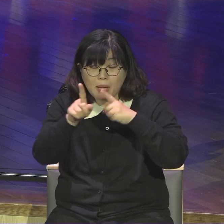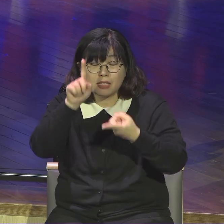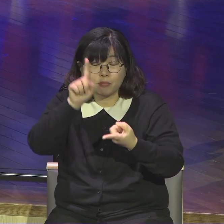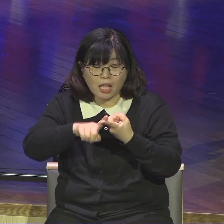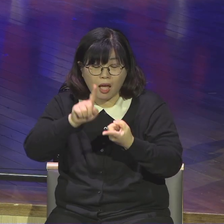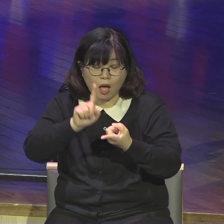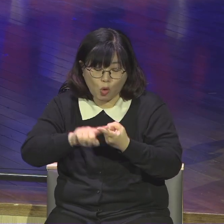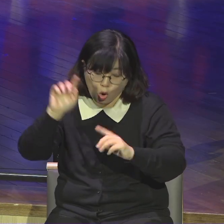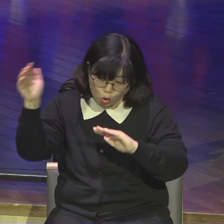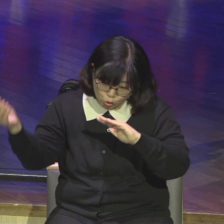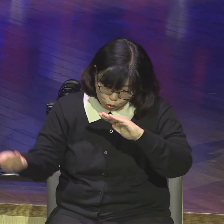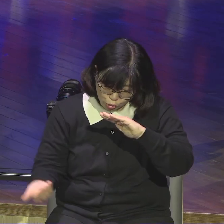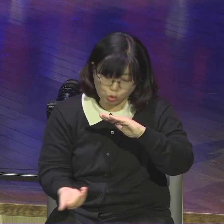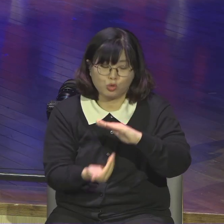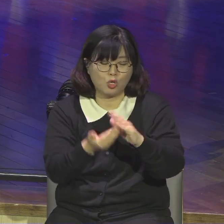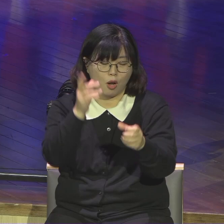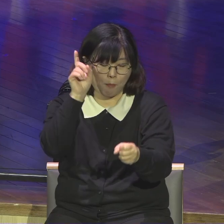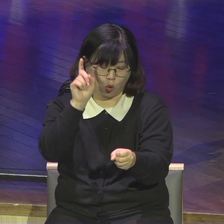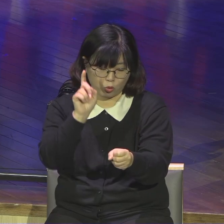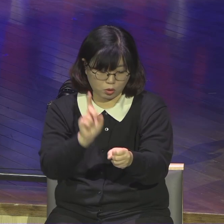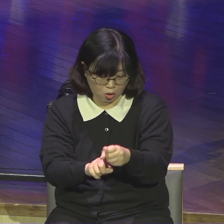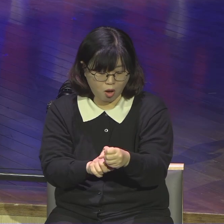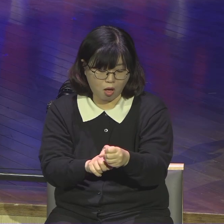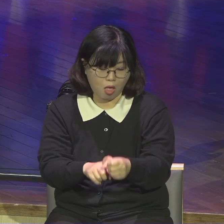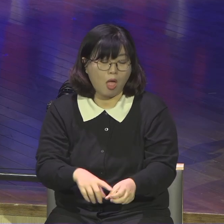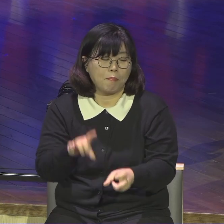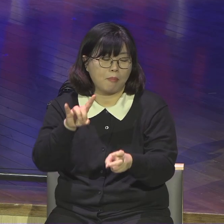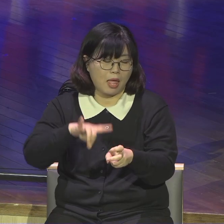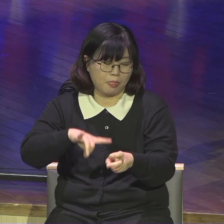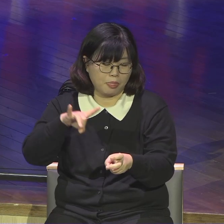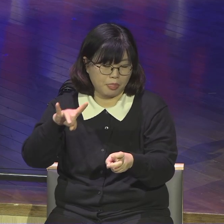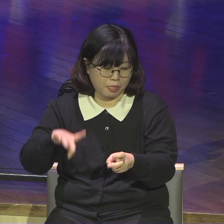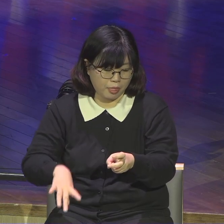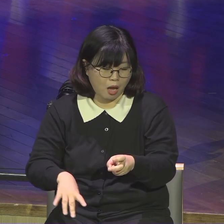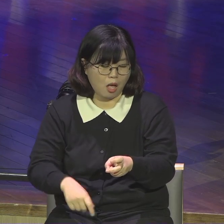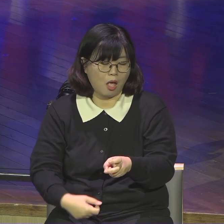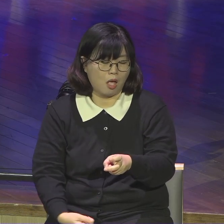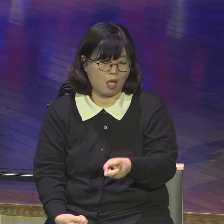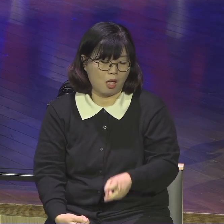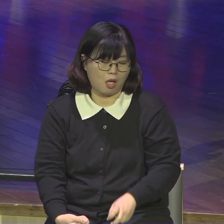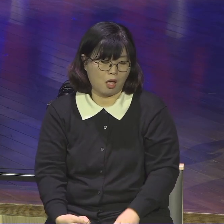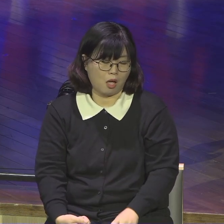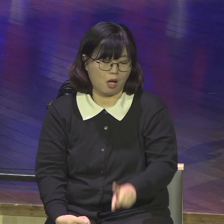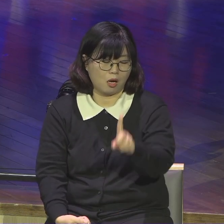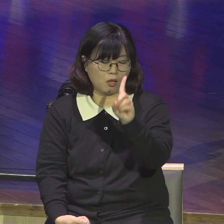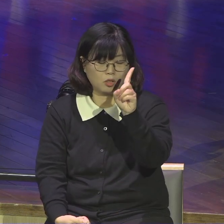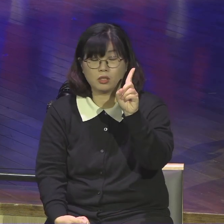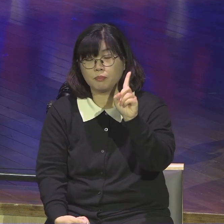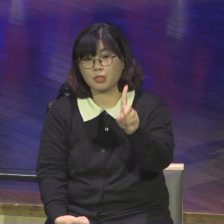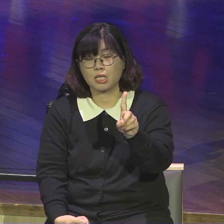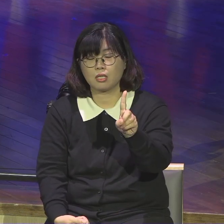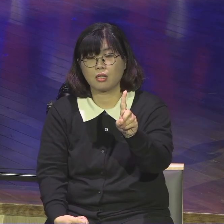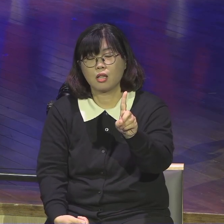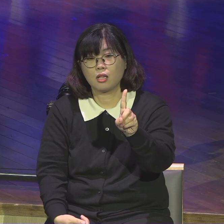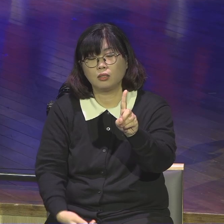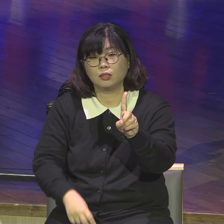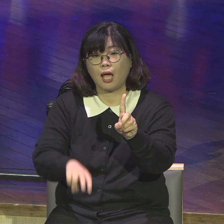말씀을 이유로 하시니 이 시대